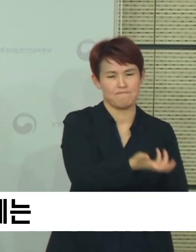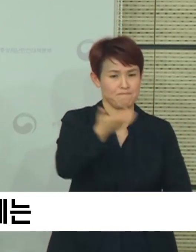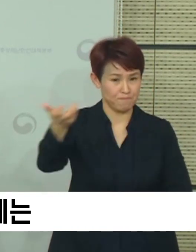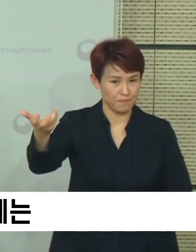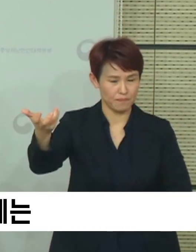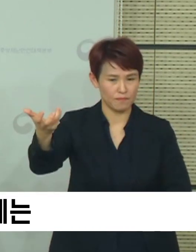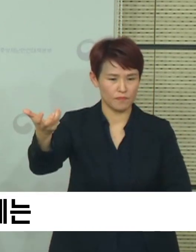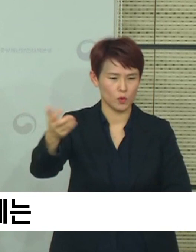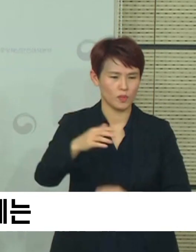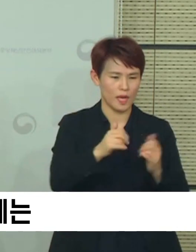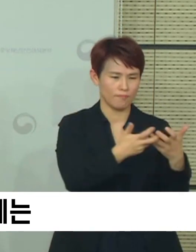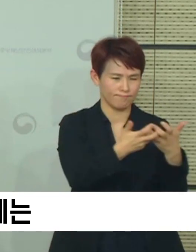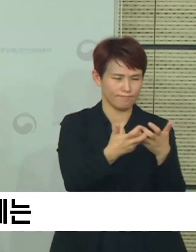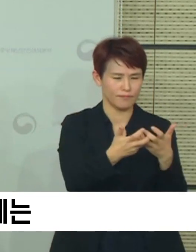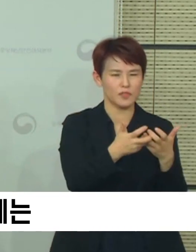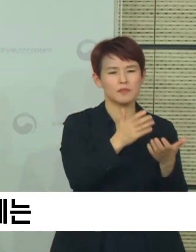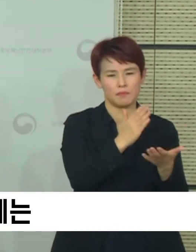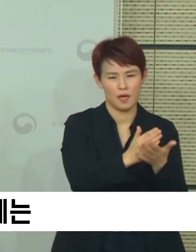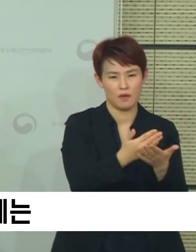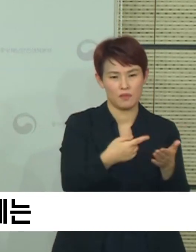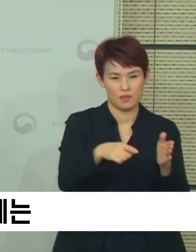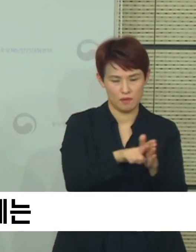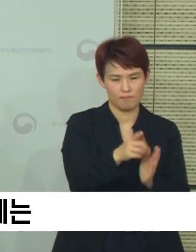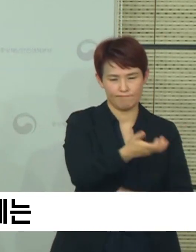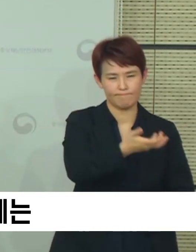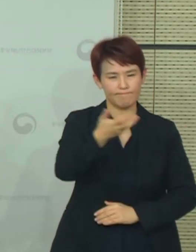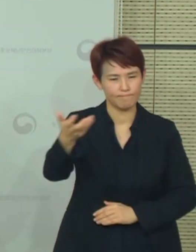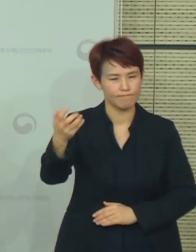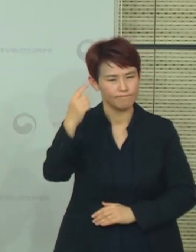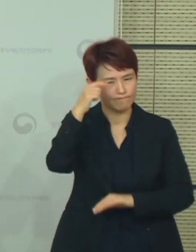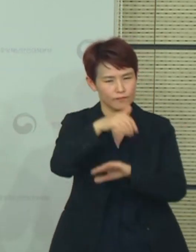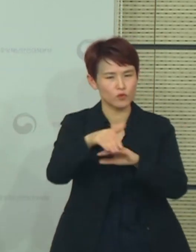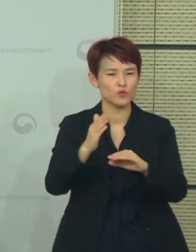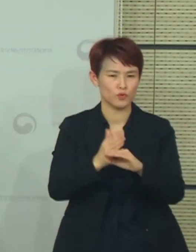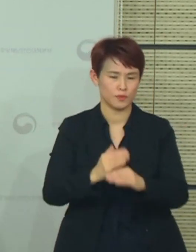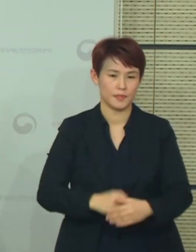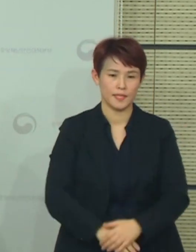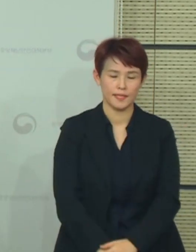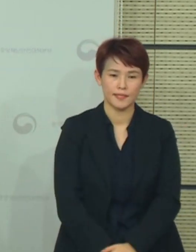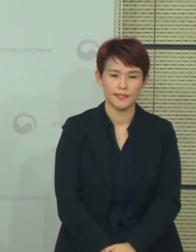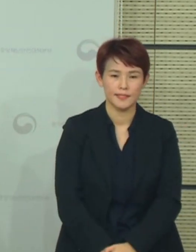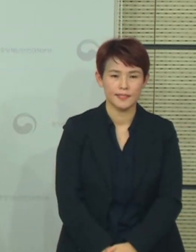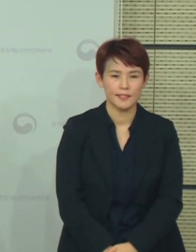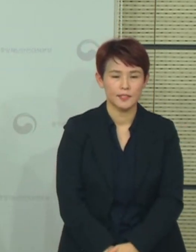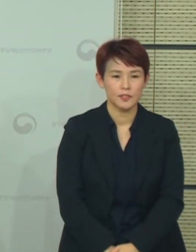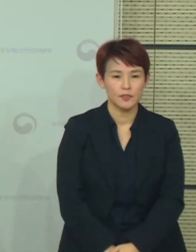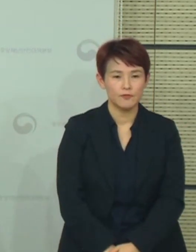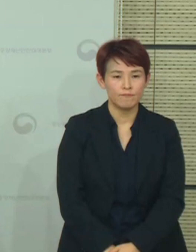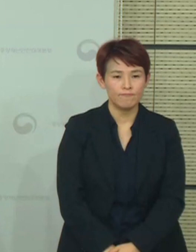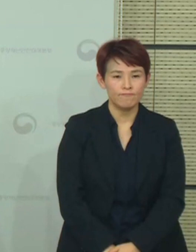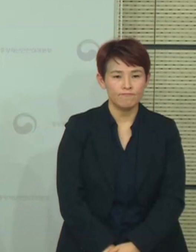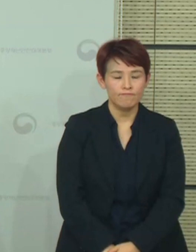낮춰서 치료 효과를 높일 수 있는 수단을 같이 강구를 하고 있습니다.